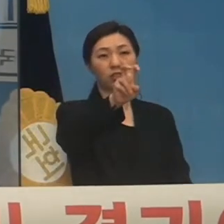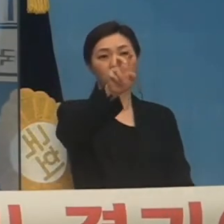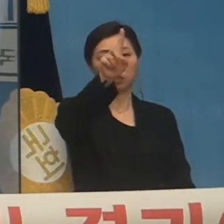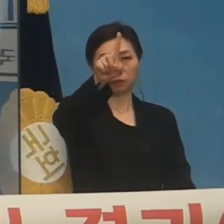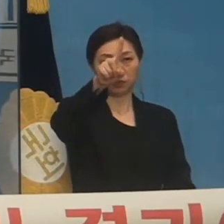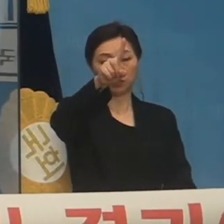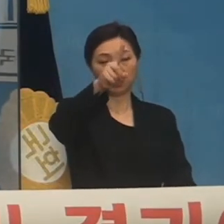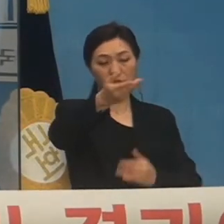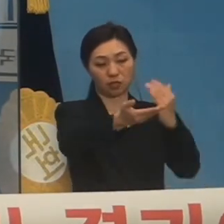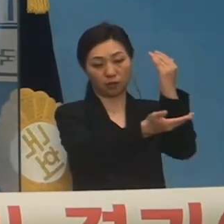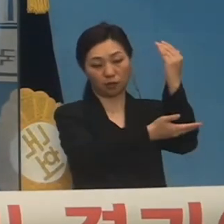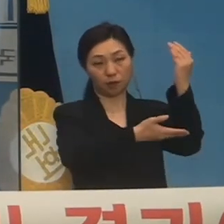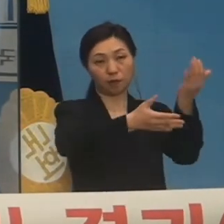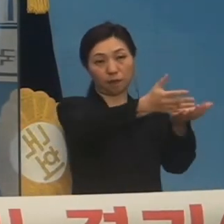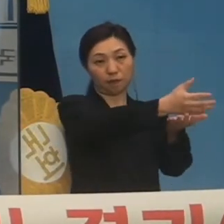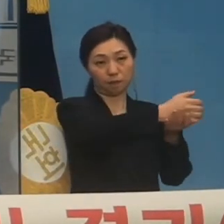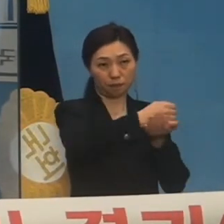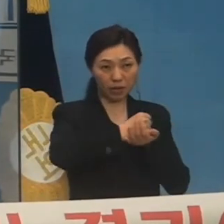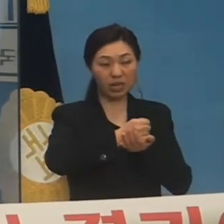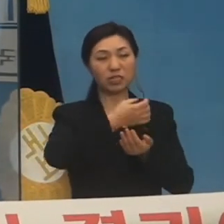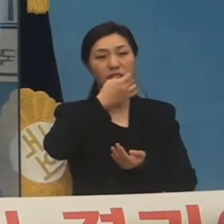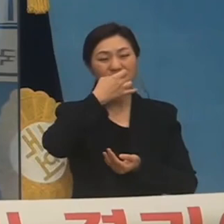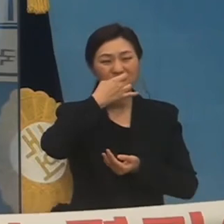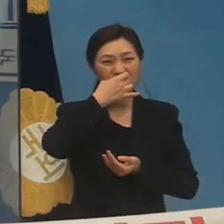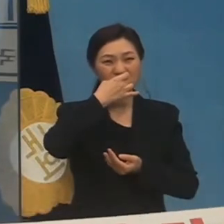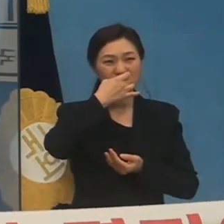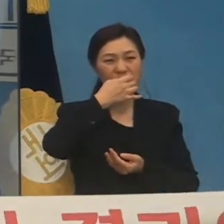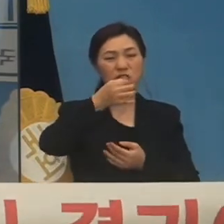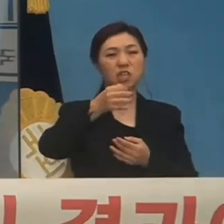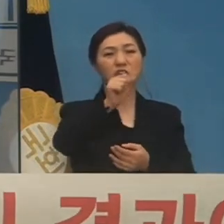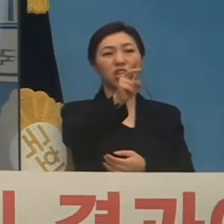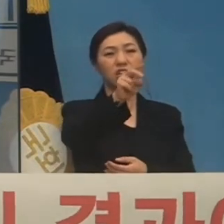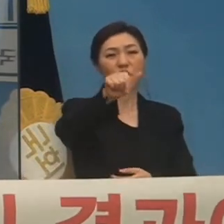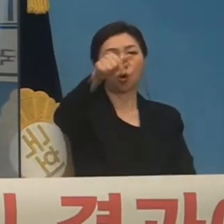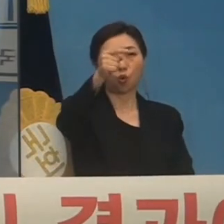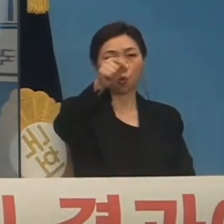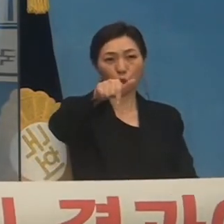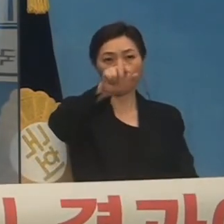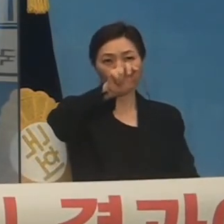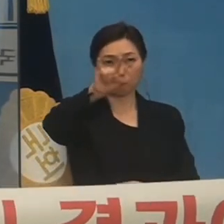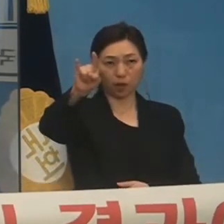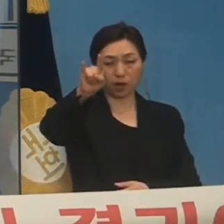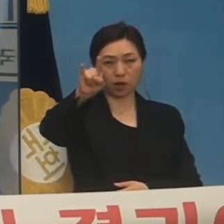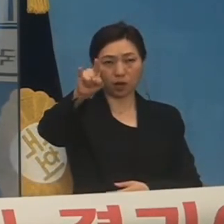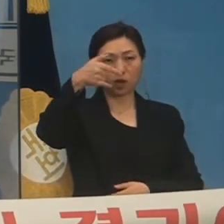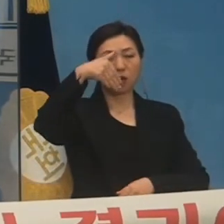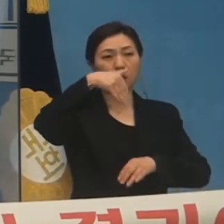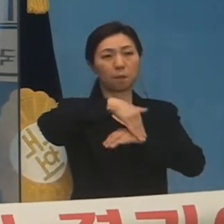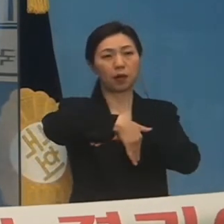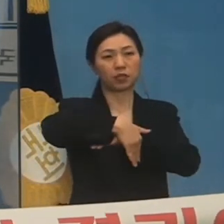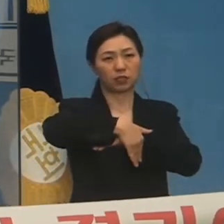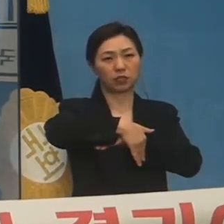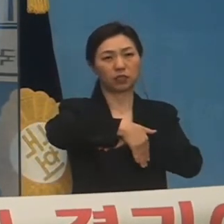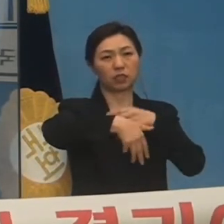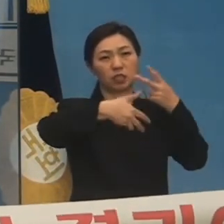2021년산 쌀 시장정리 계획에 따른 역공매 방식의 2차 결과가